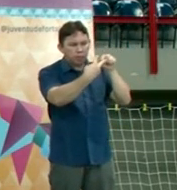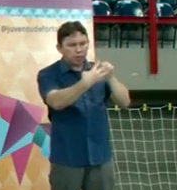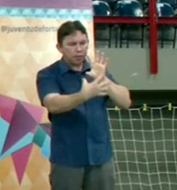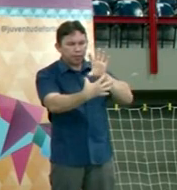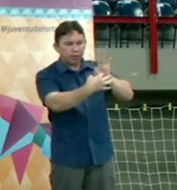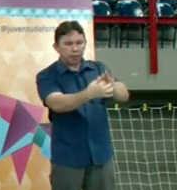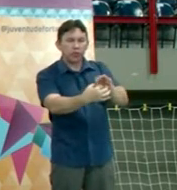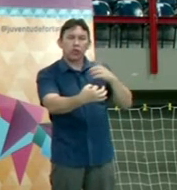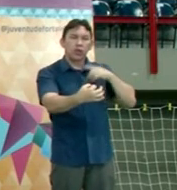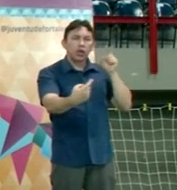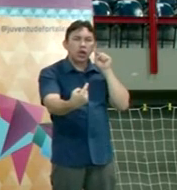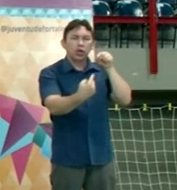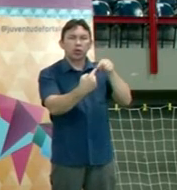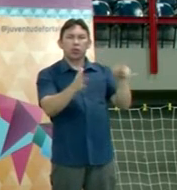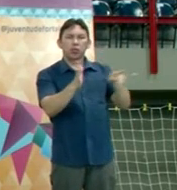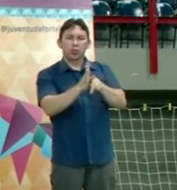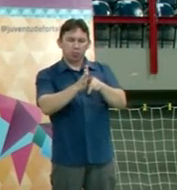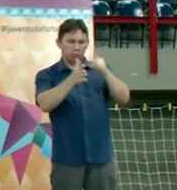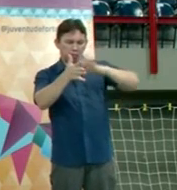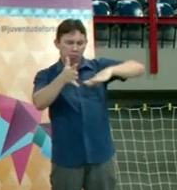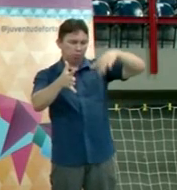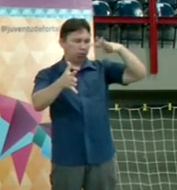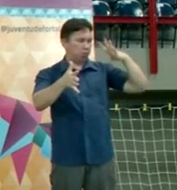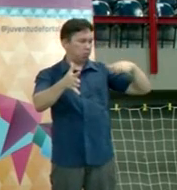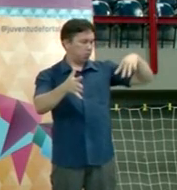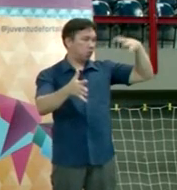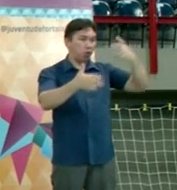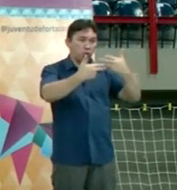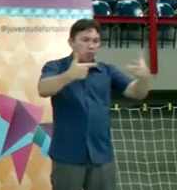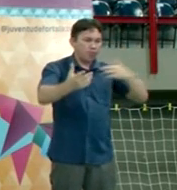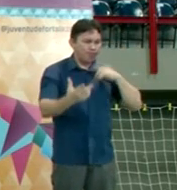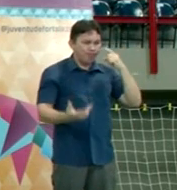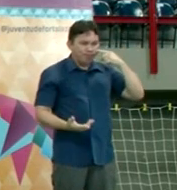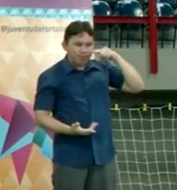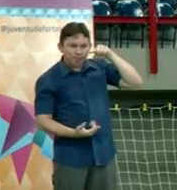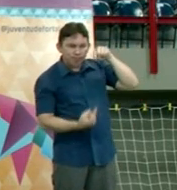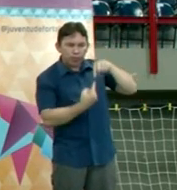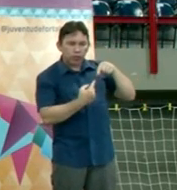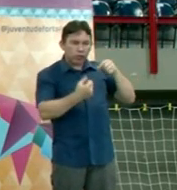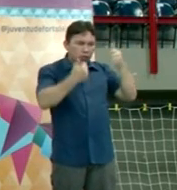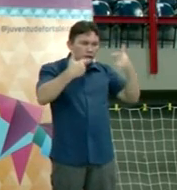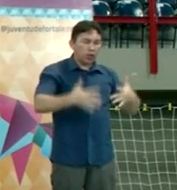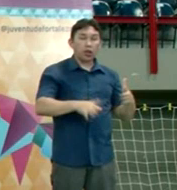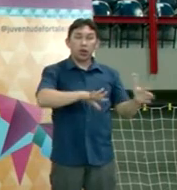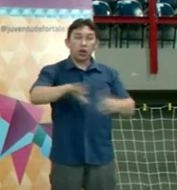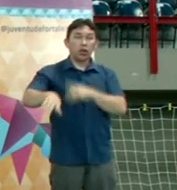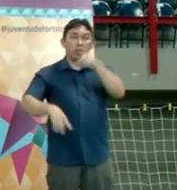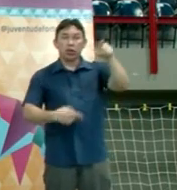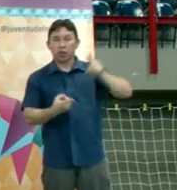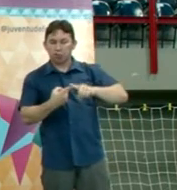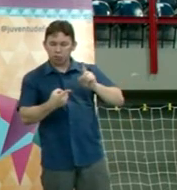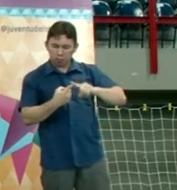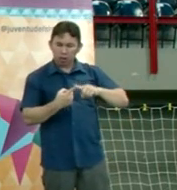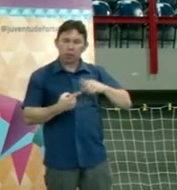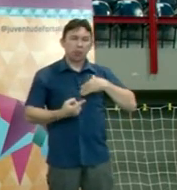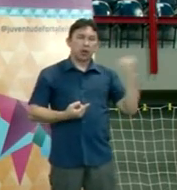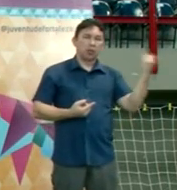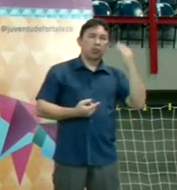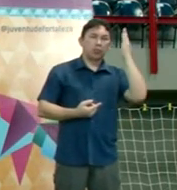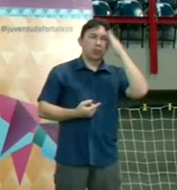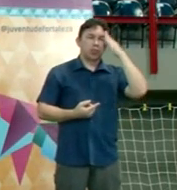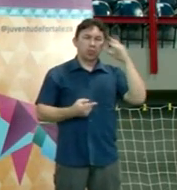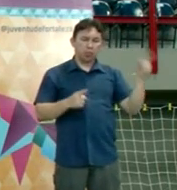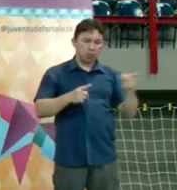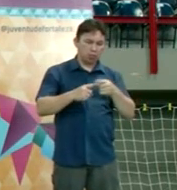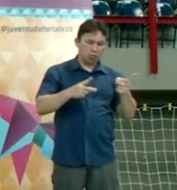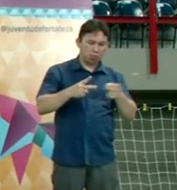diretamente aos fenômenos ondulatórios e todas as coisas que o Enem quer que você cobre. Uma coisa que é importante a gente entender também, as